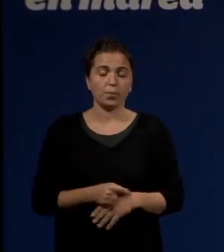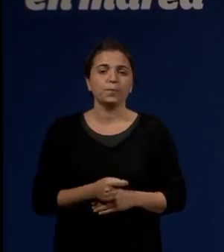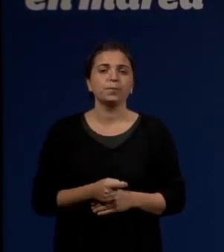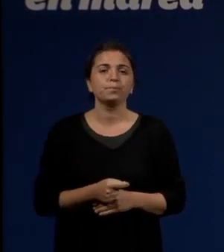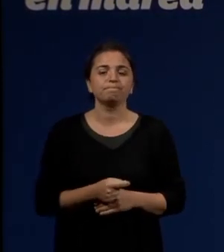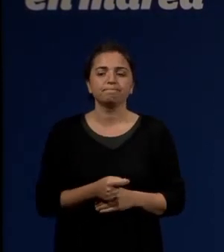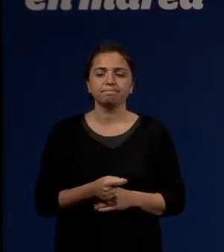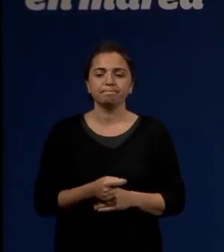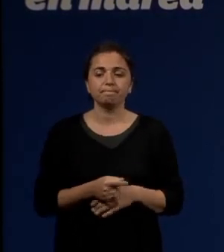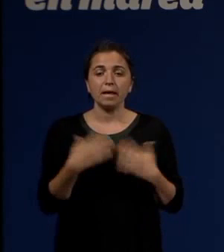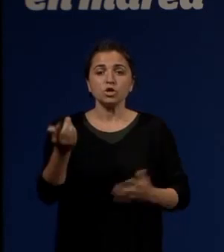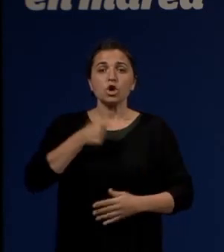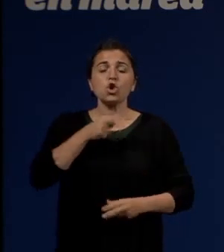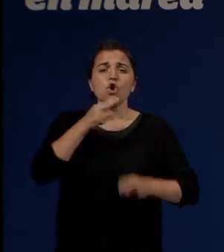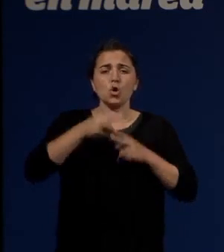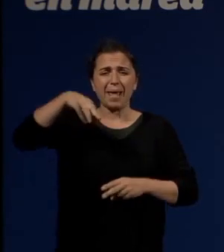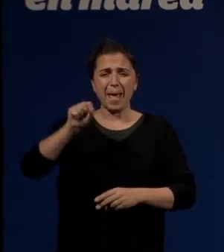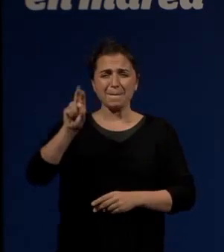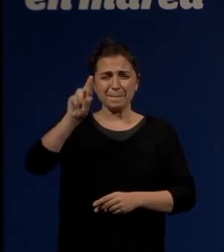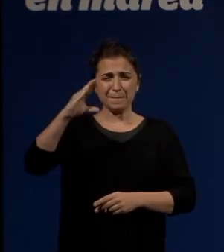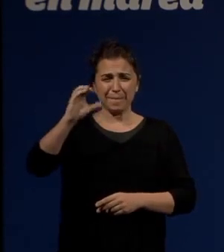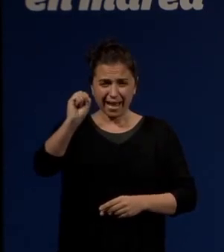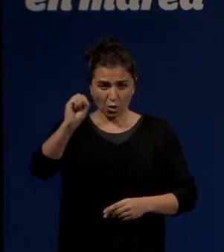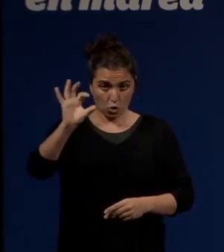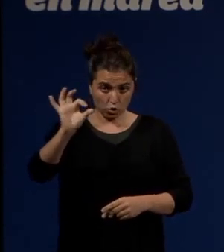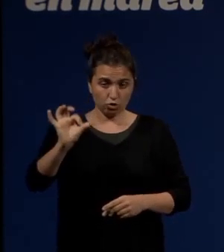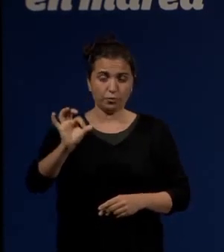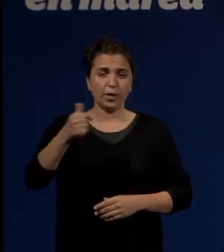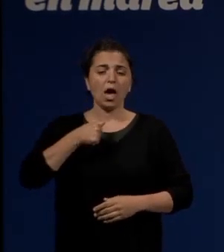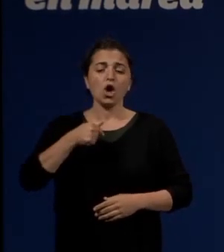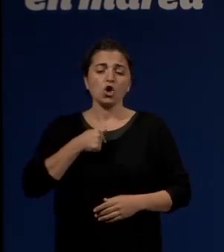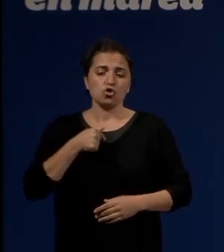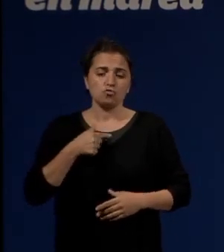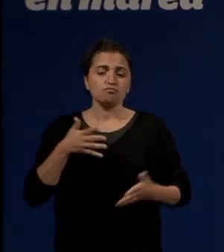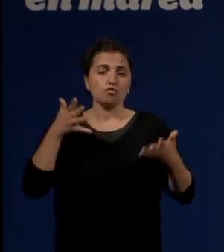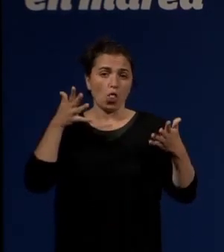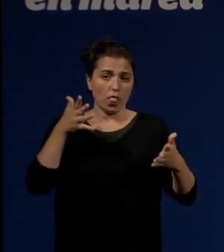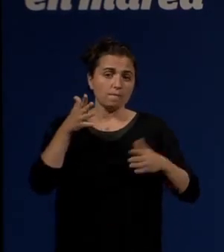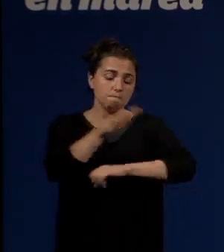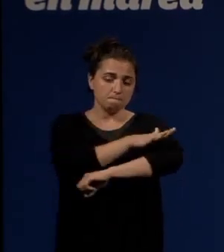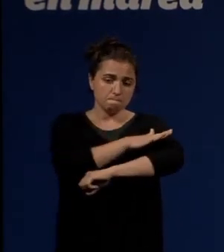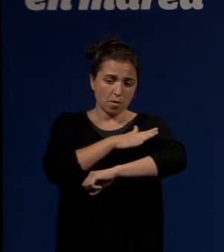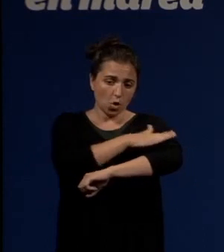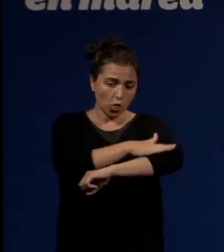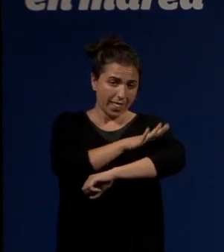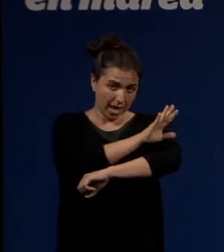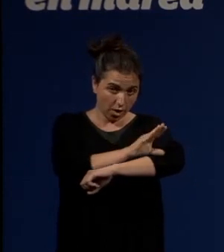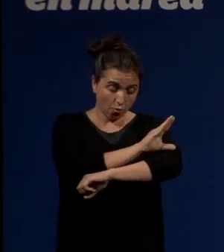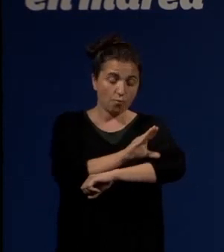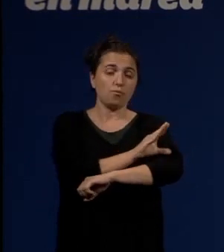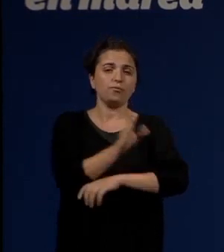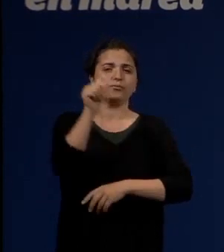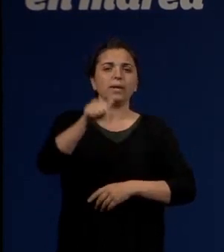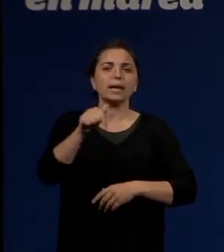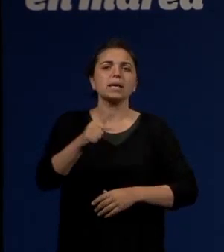Eu son Marcos Besada, son concelleiro aquí de Son Viveiro, tamén candidato